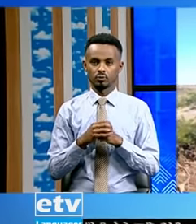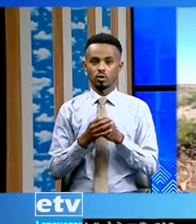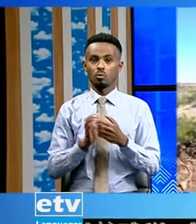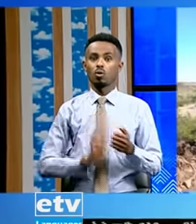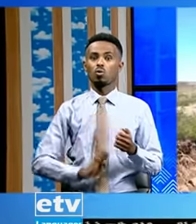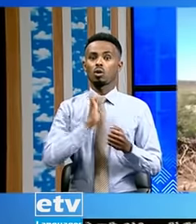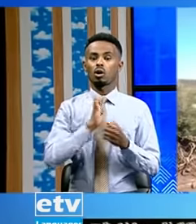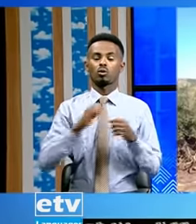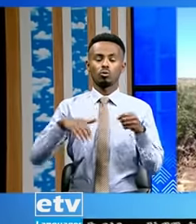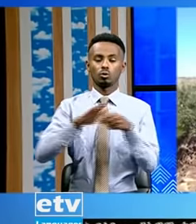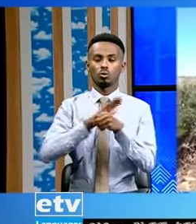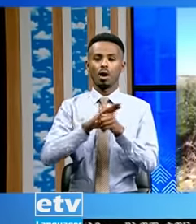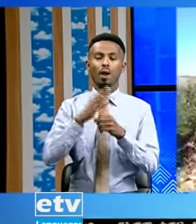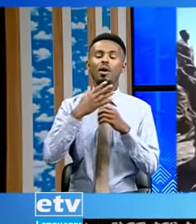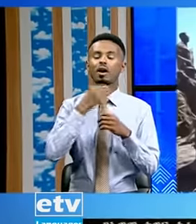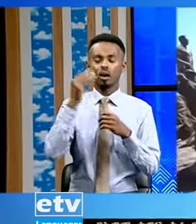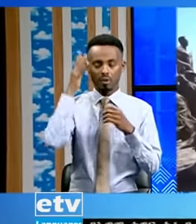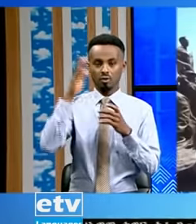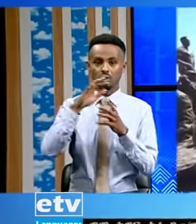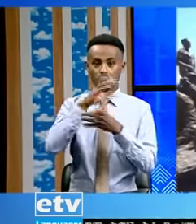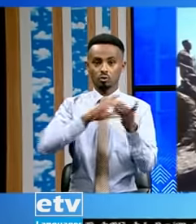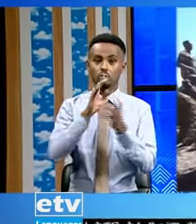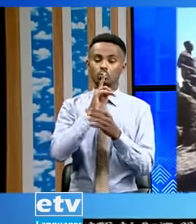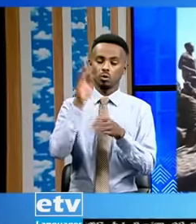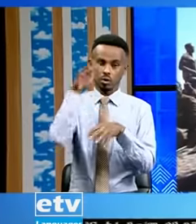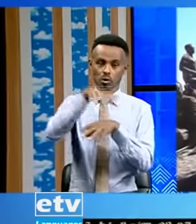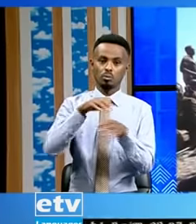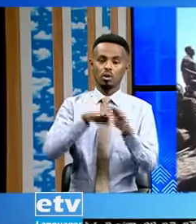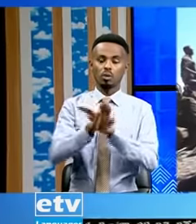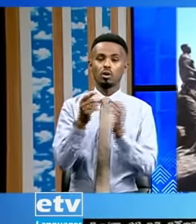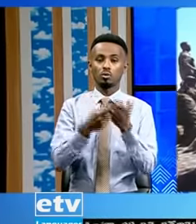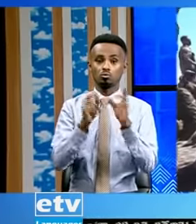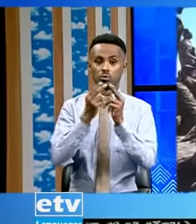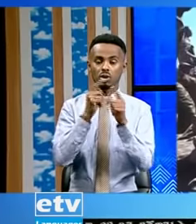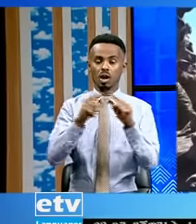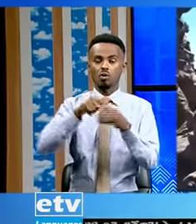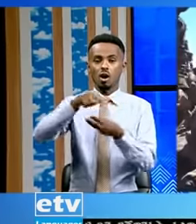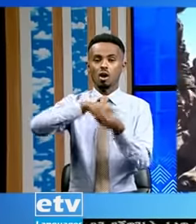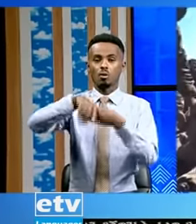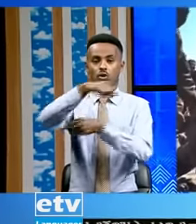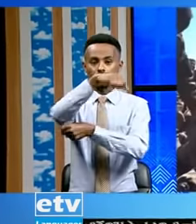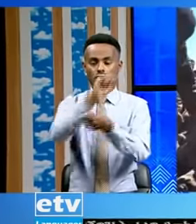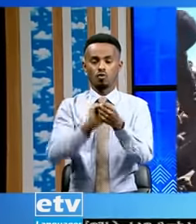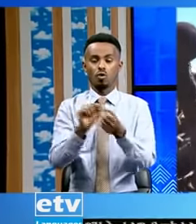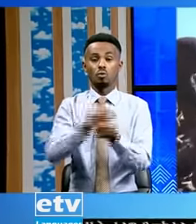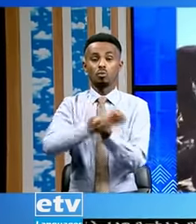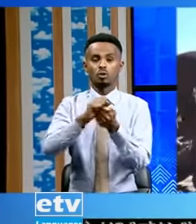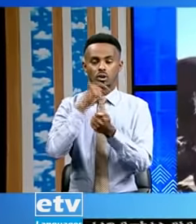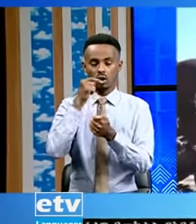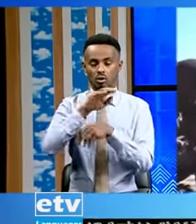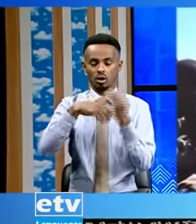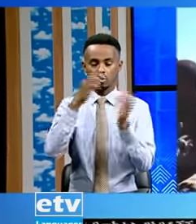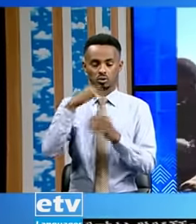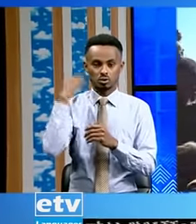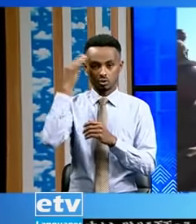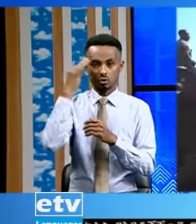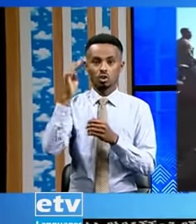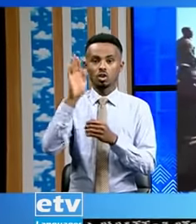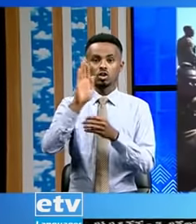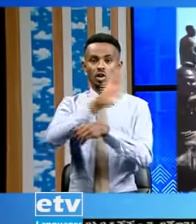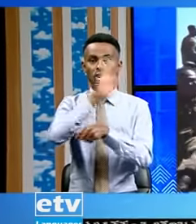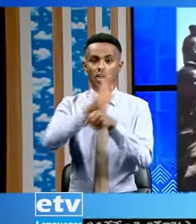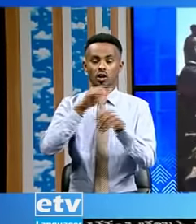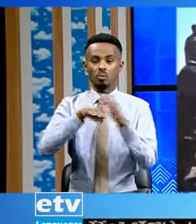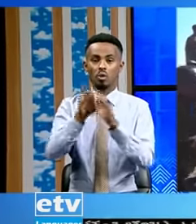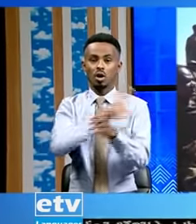በብሪት ተወጥሮ በአማራና አፋር ክልሎች ዘው ብሎ የገባው ይህ ቡድን በተለያዩ አካባቢዎች ተደምስሶ መበተኑን የተናገሩት ጠቅላይ ሚኒስትሩም ሸዋ